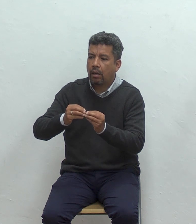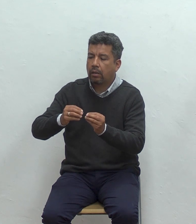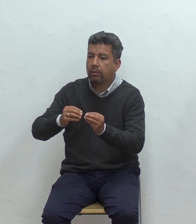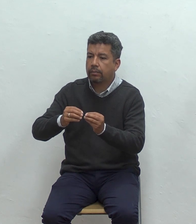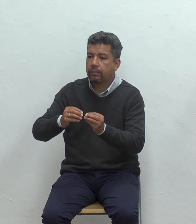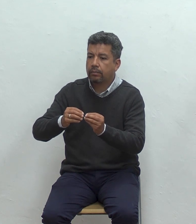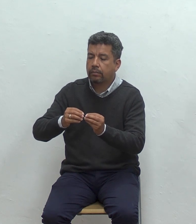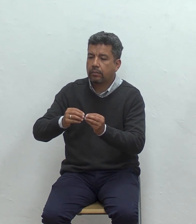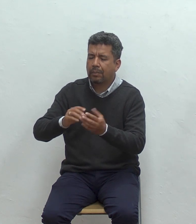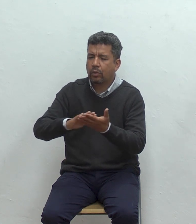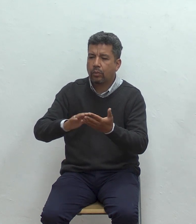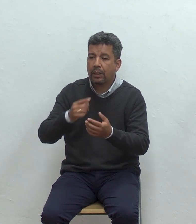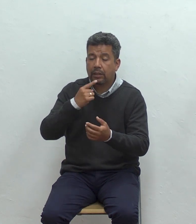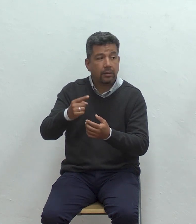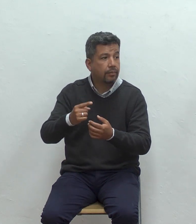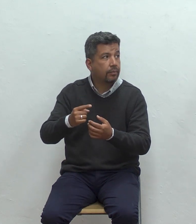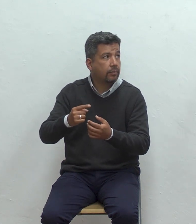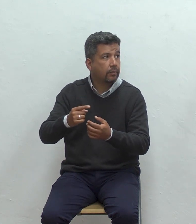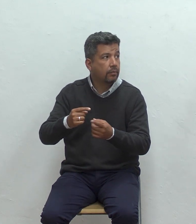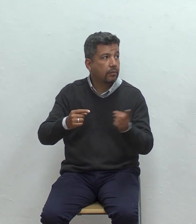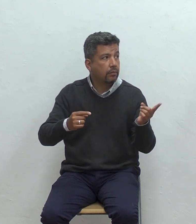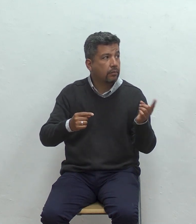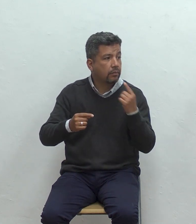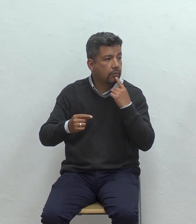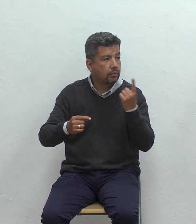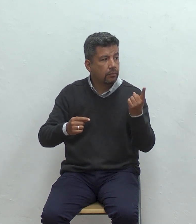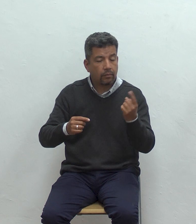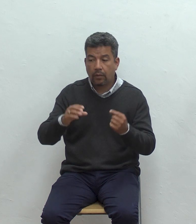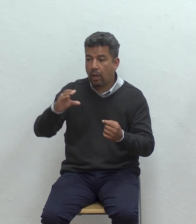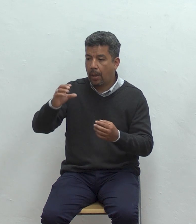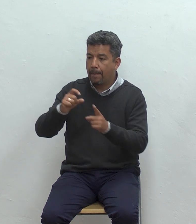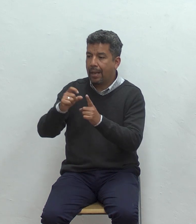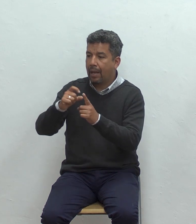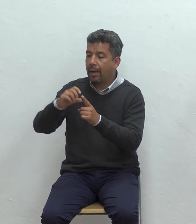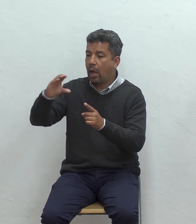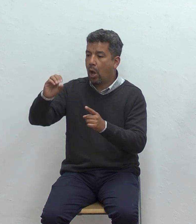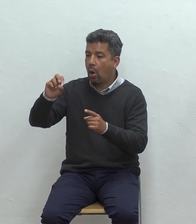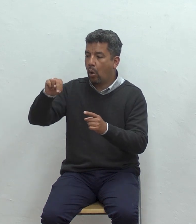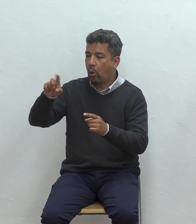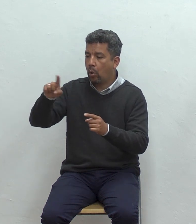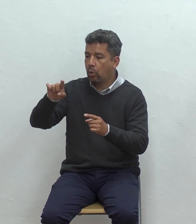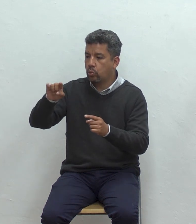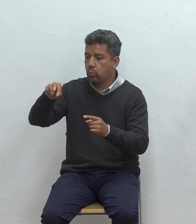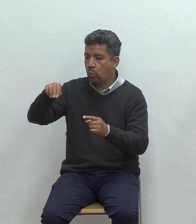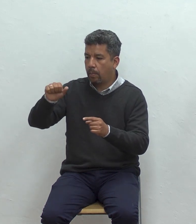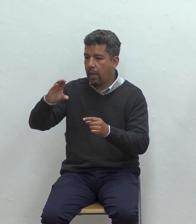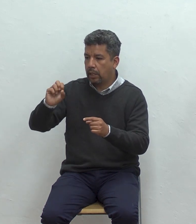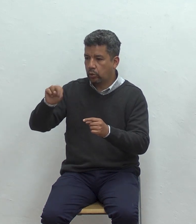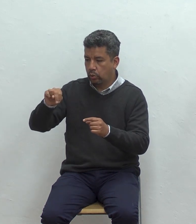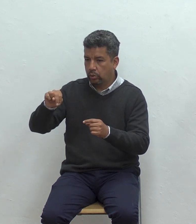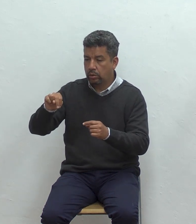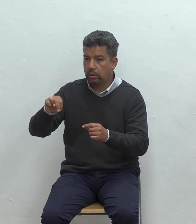versión. No, solamente la parte de la consumación de los siglos. Pero ahora en el versículo 26. Pero ahora